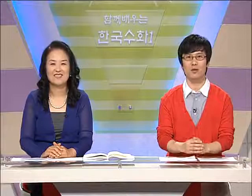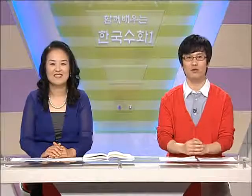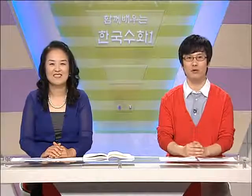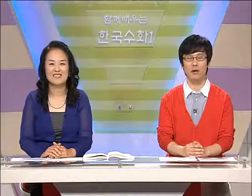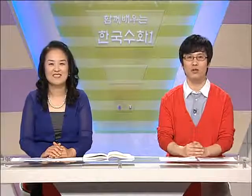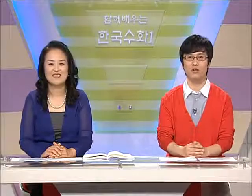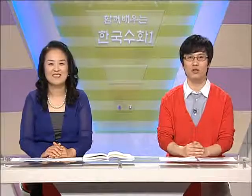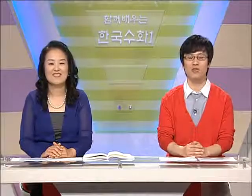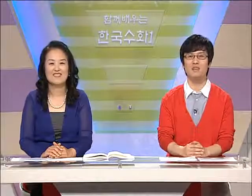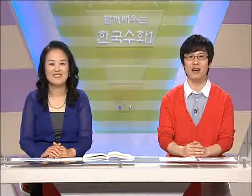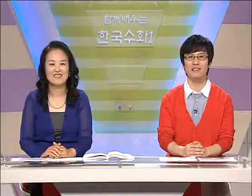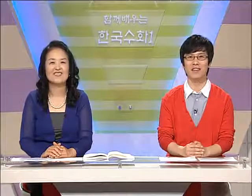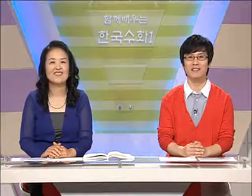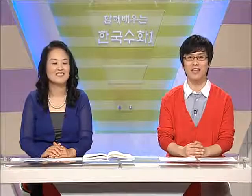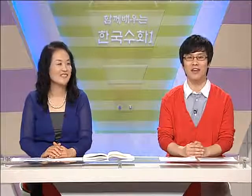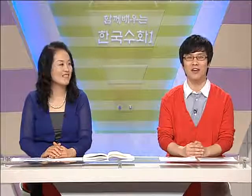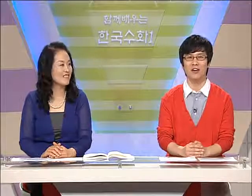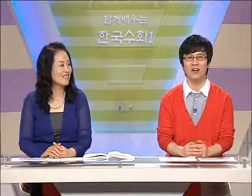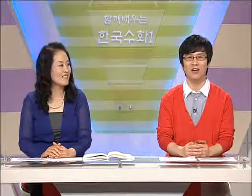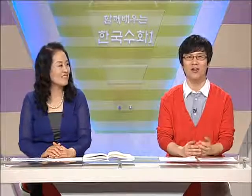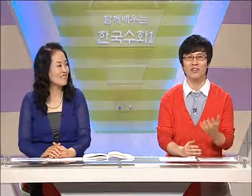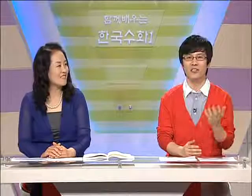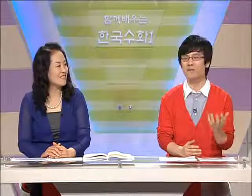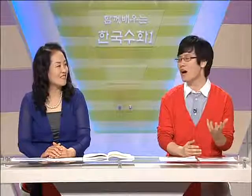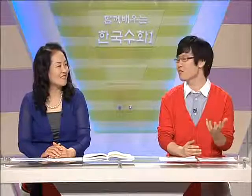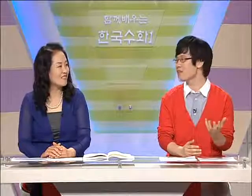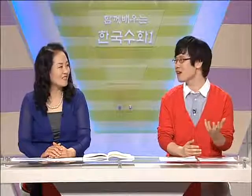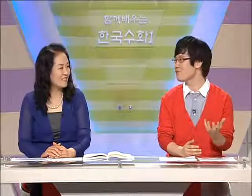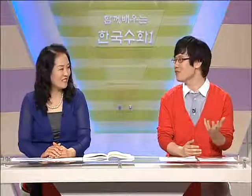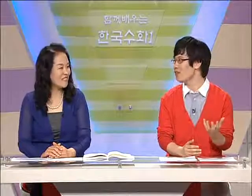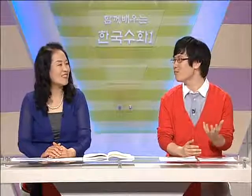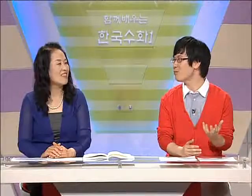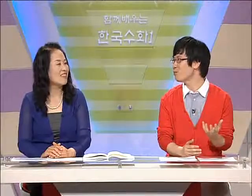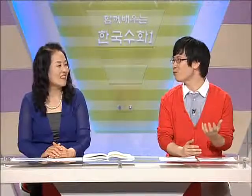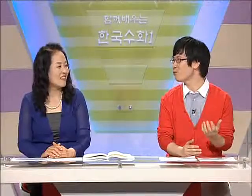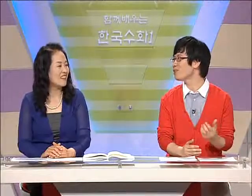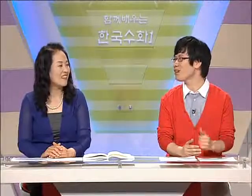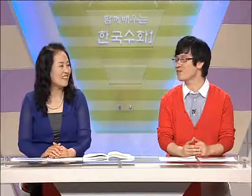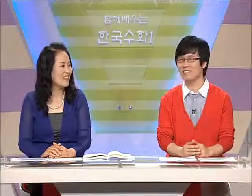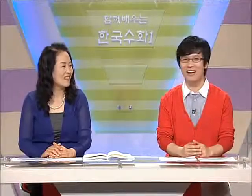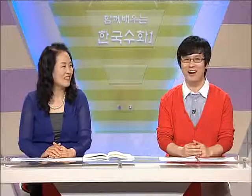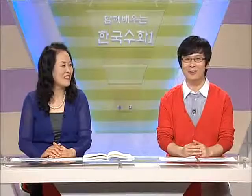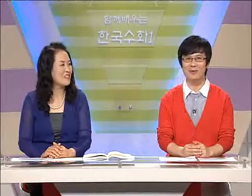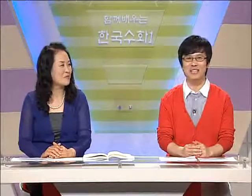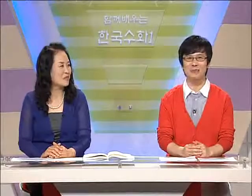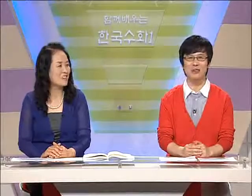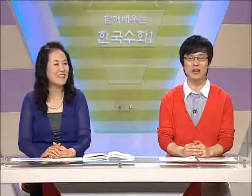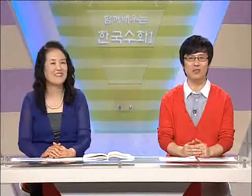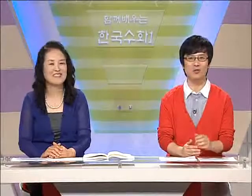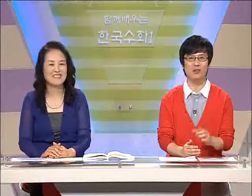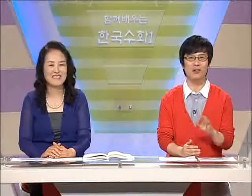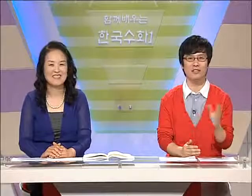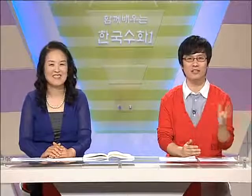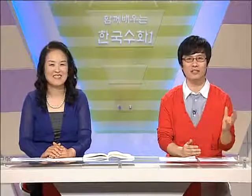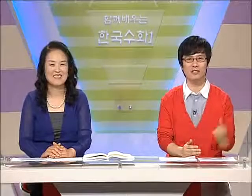배우기가 쉽지 않을 텐데 쉽지 않을 텐데 그 마음이 참 예쁘고 뿌듯합니다. 우리 김근영 학생 주변에서는